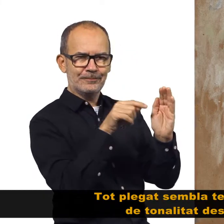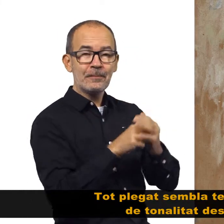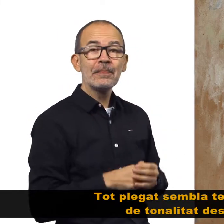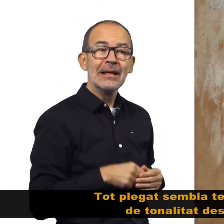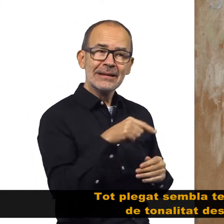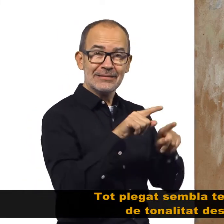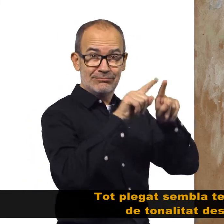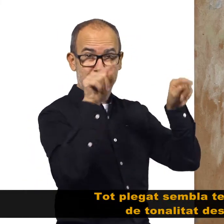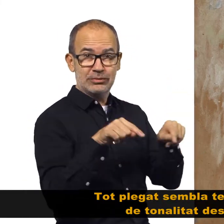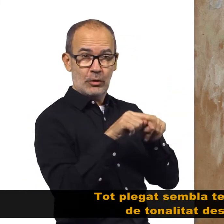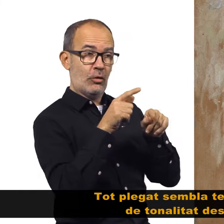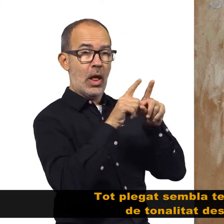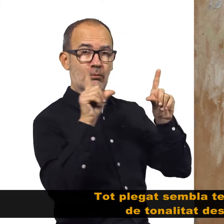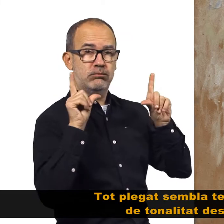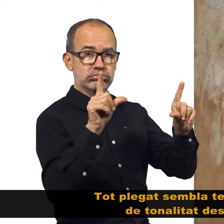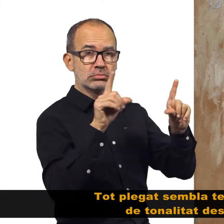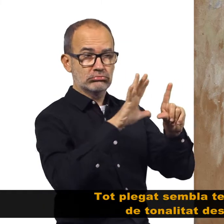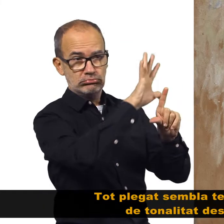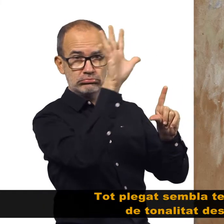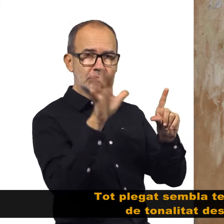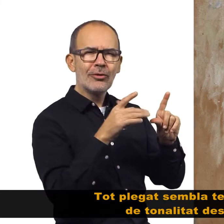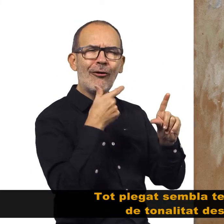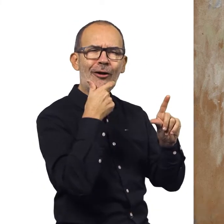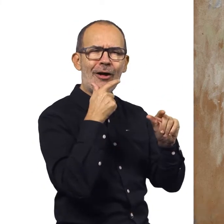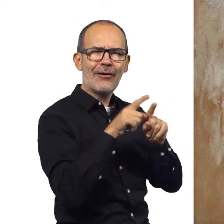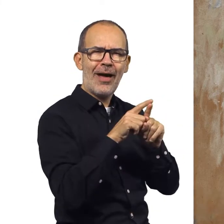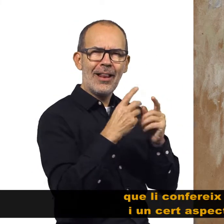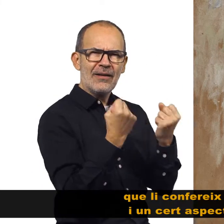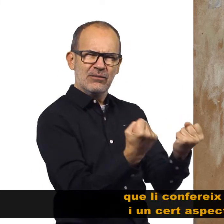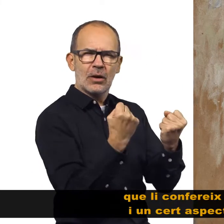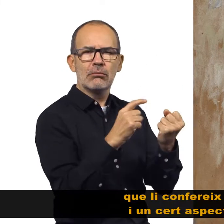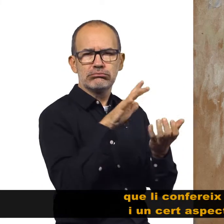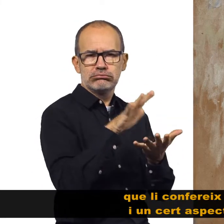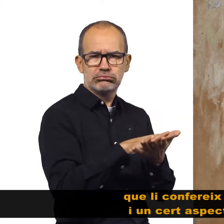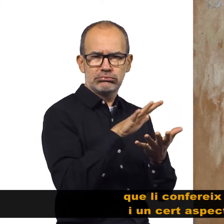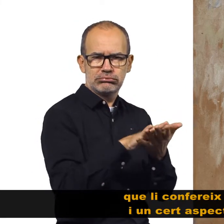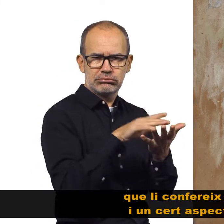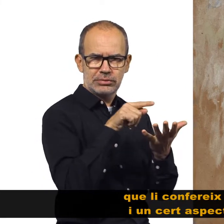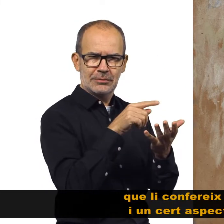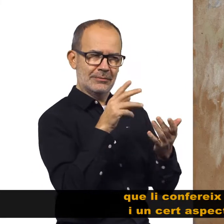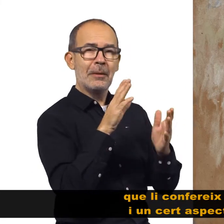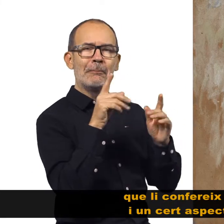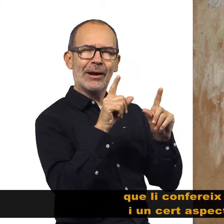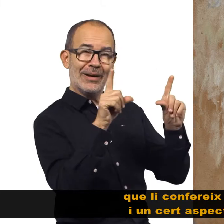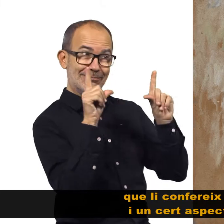Tot plegat sembla tenir una pàtina de tonalitat desaturada que li confereix serenitat i un cert aspecte